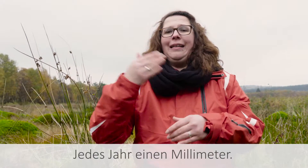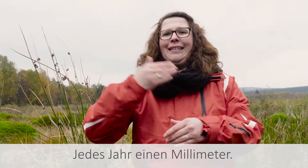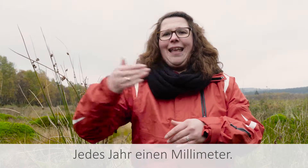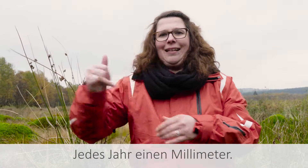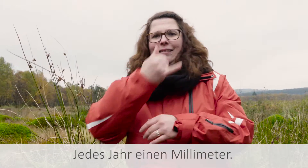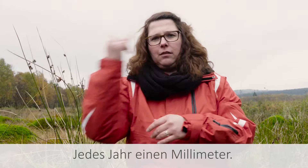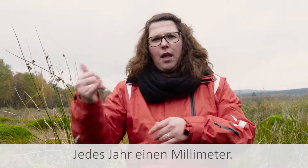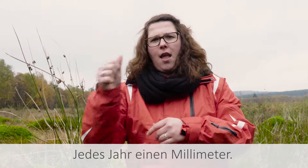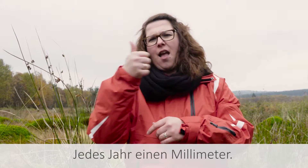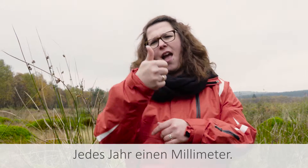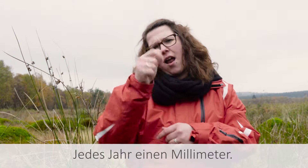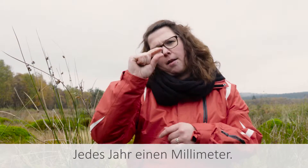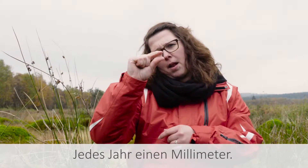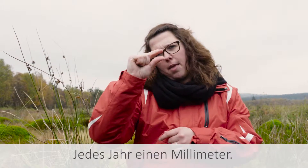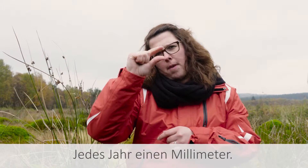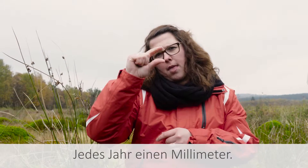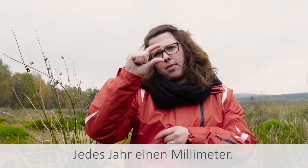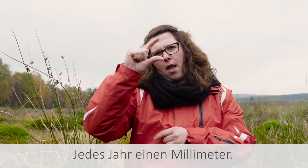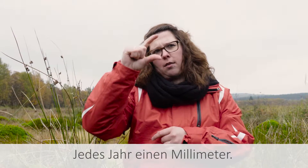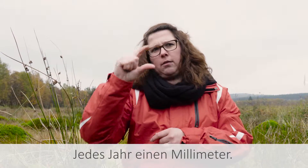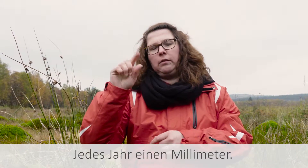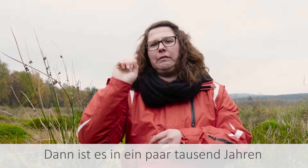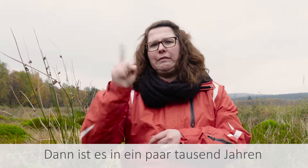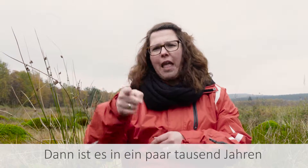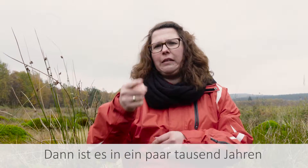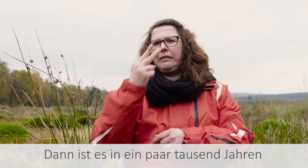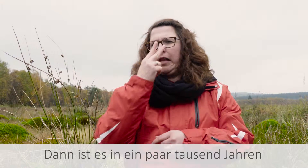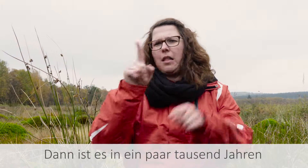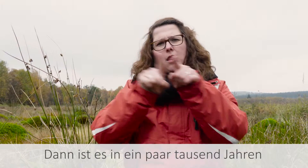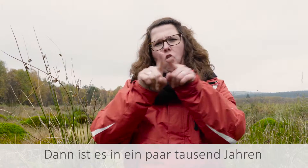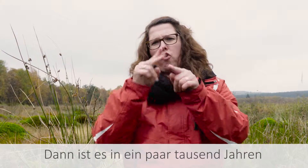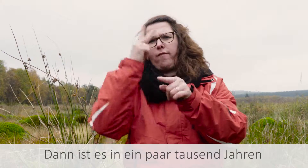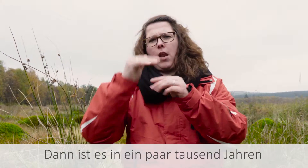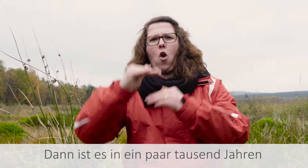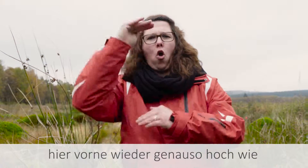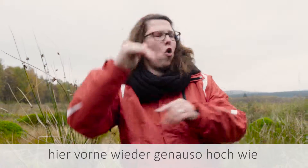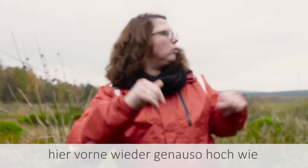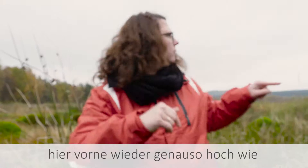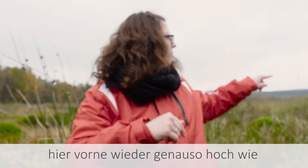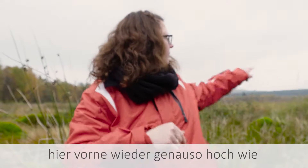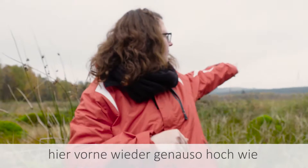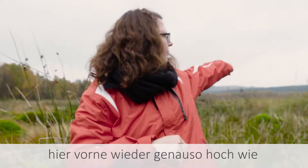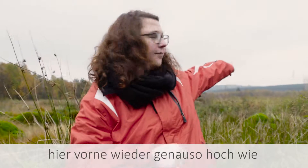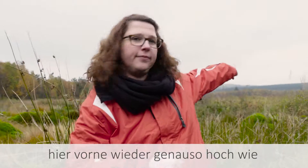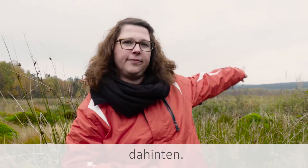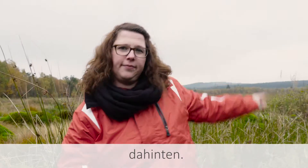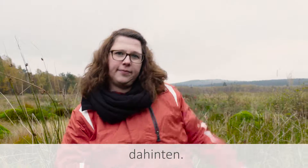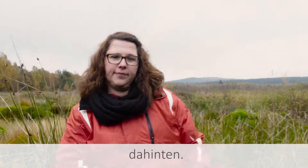Jedes Jahr einen Millimeter. Dann ist es in ein paar tausend Jahren hier vorne wieder genauso hoch wie da hinten.